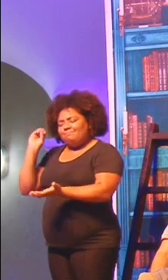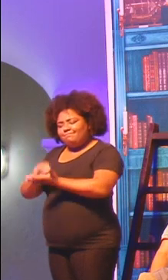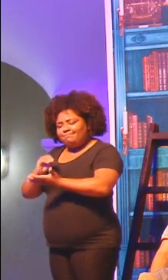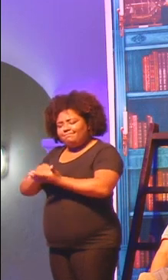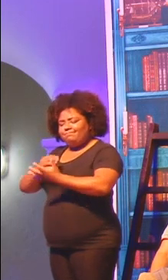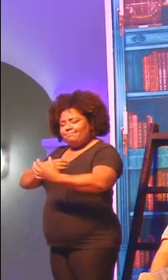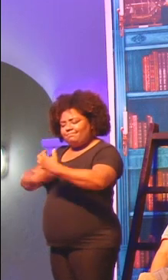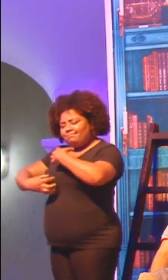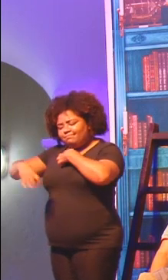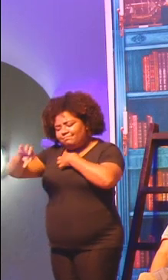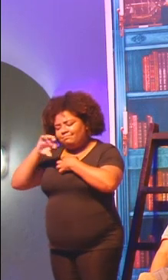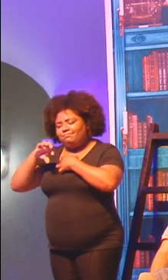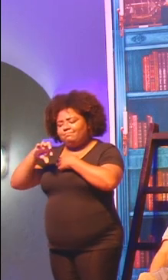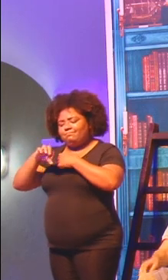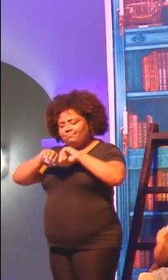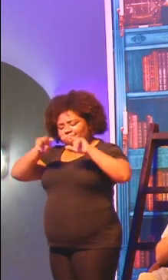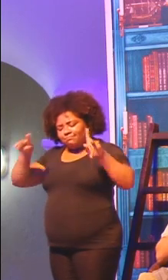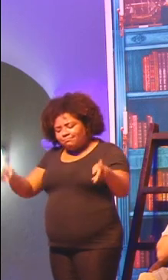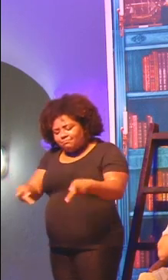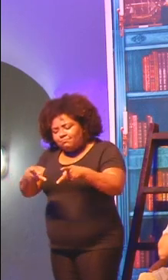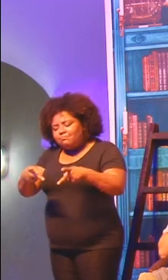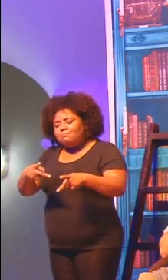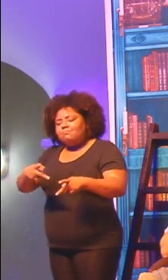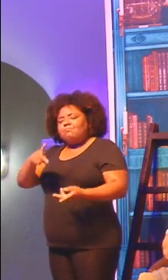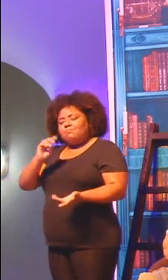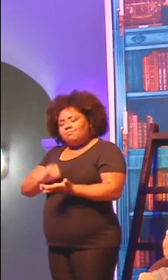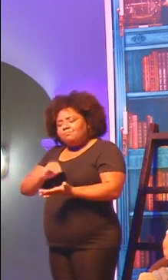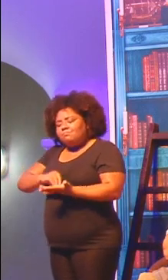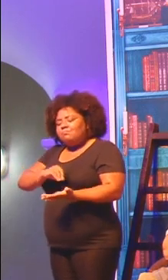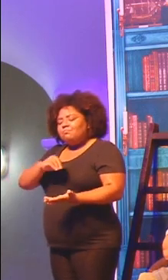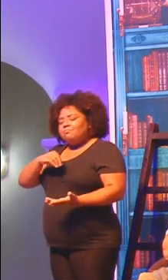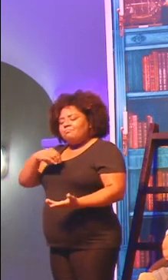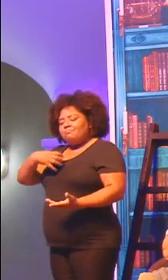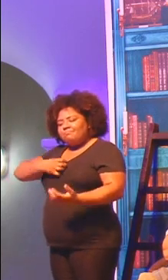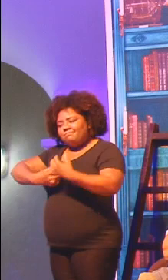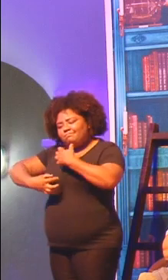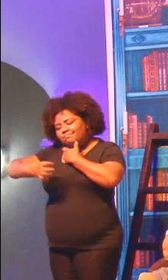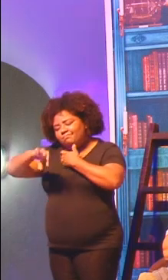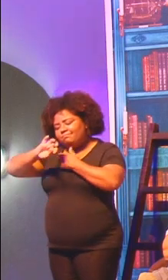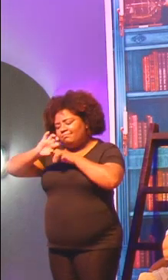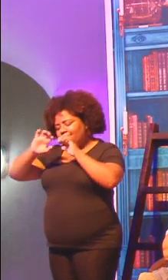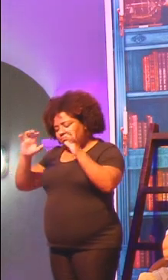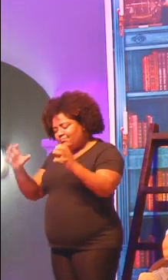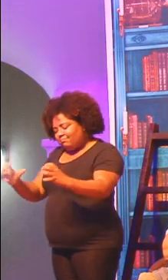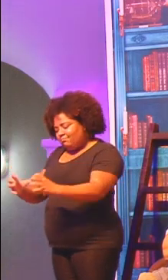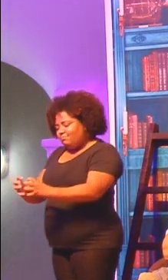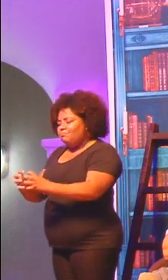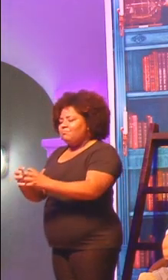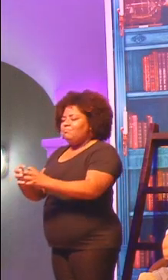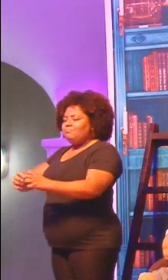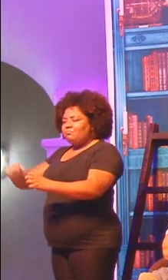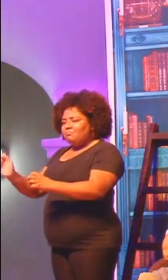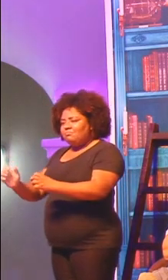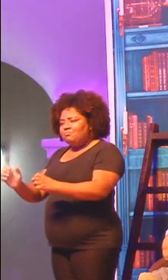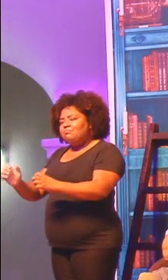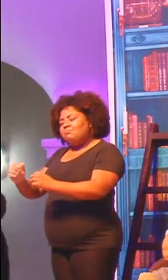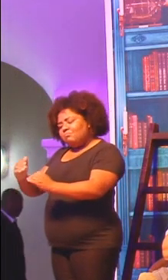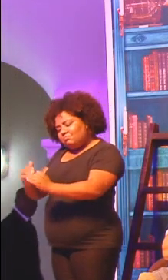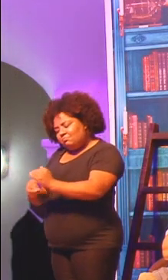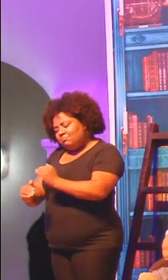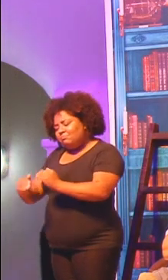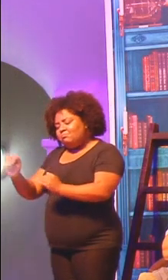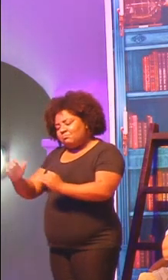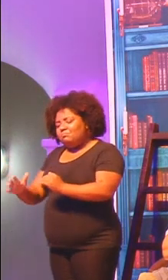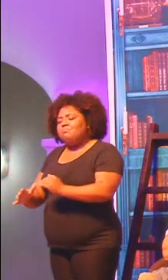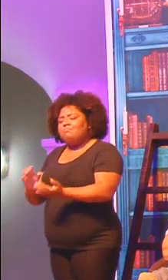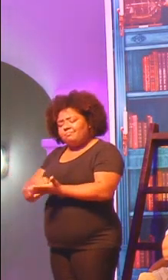o povo, não há empatia com as chamadas minorias. E a literatura, em